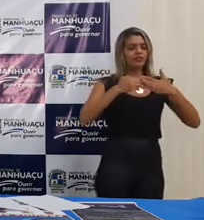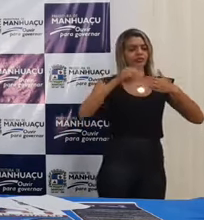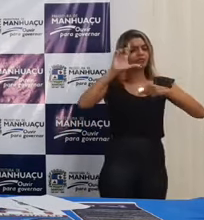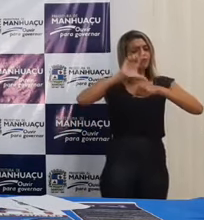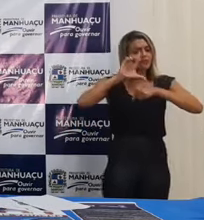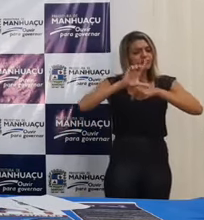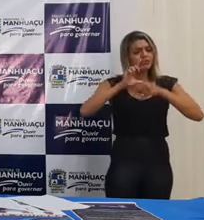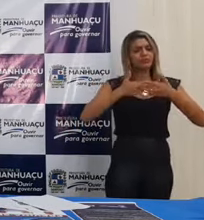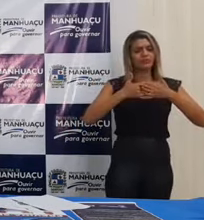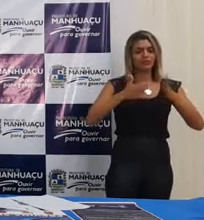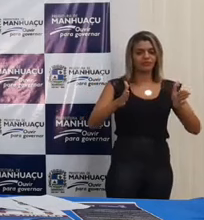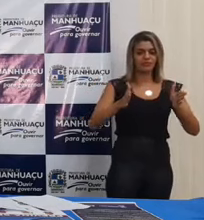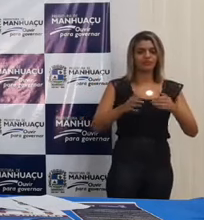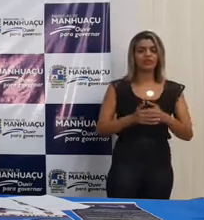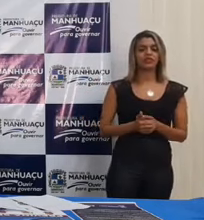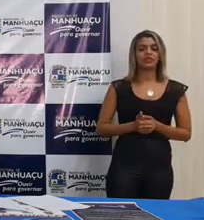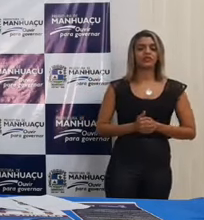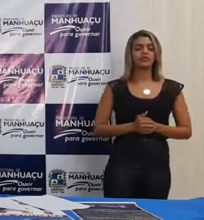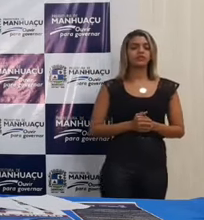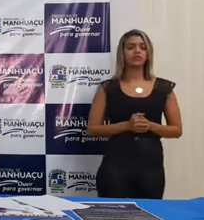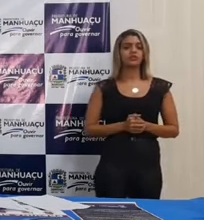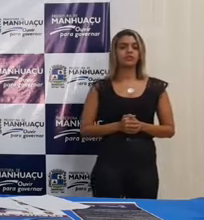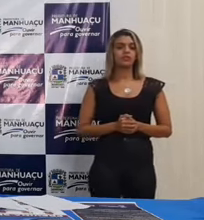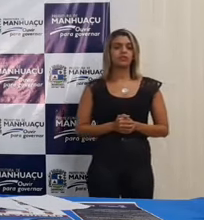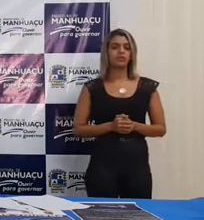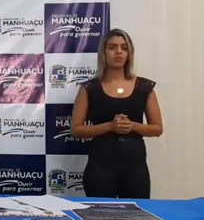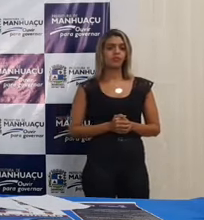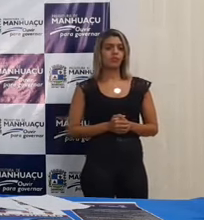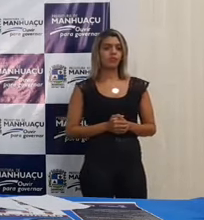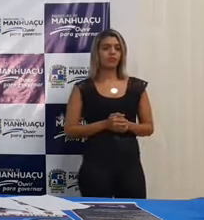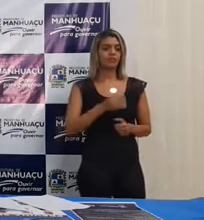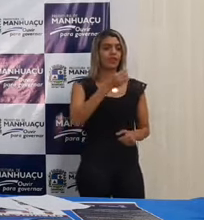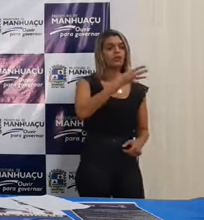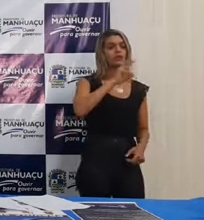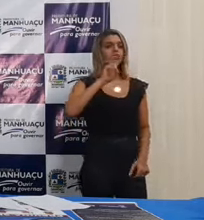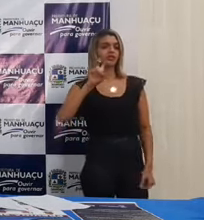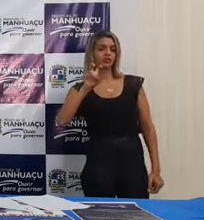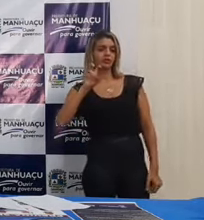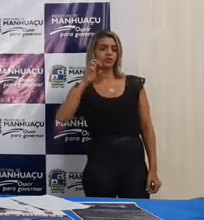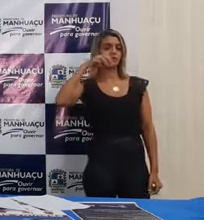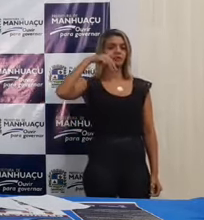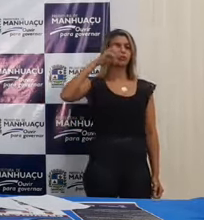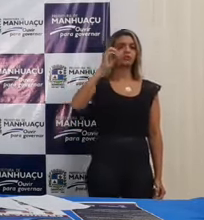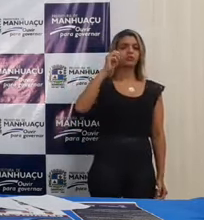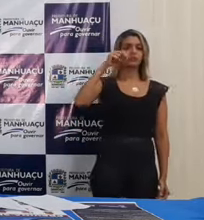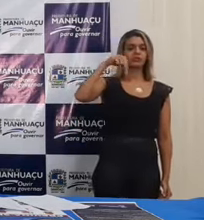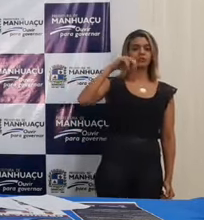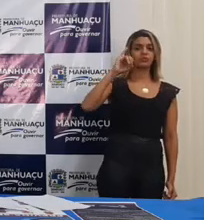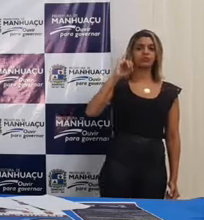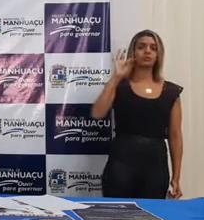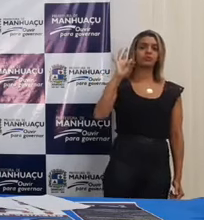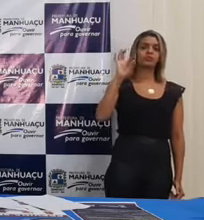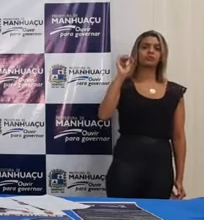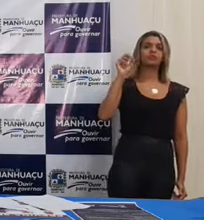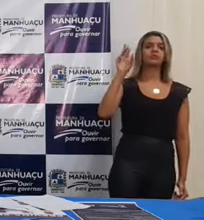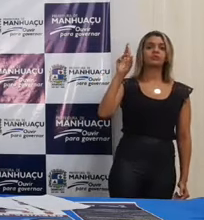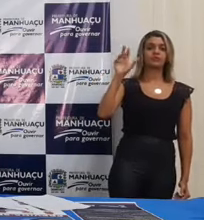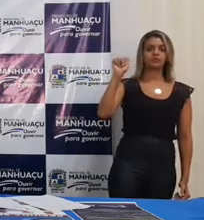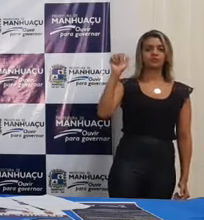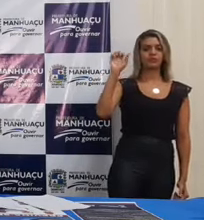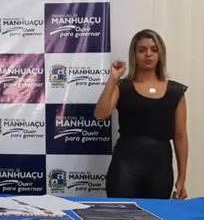Nós temos o apoio da Secretaria de Educação com 45 monitoras, estávamos saindo com a